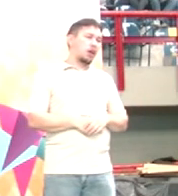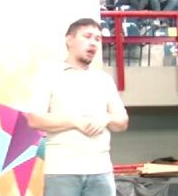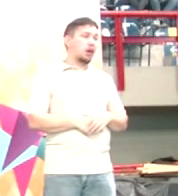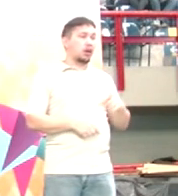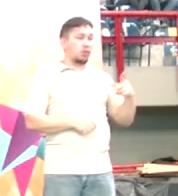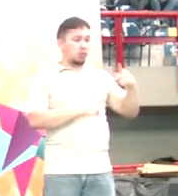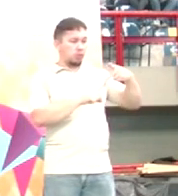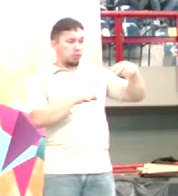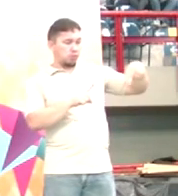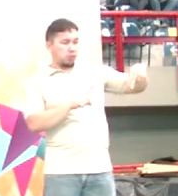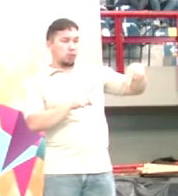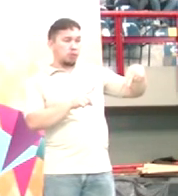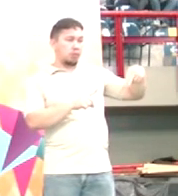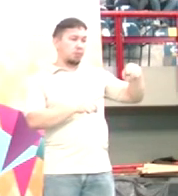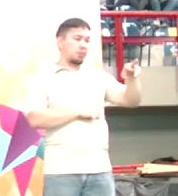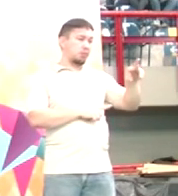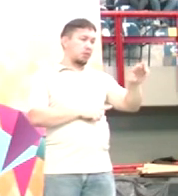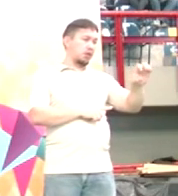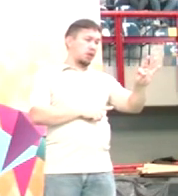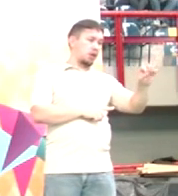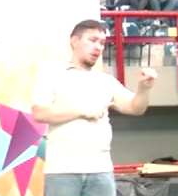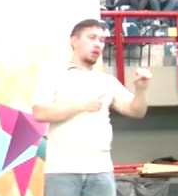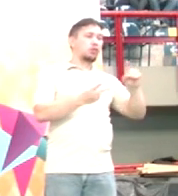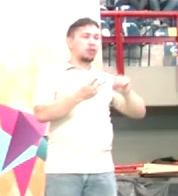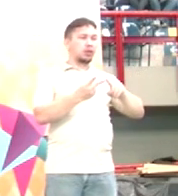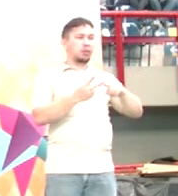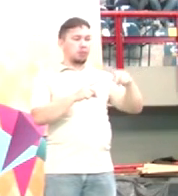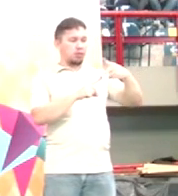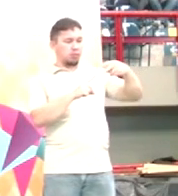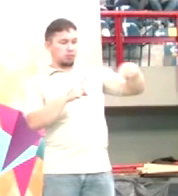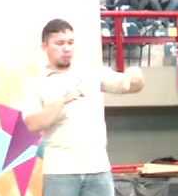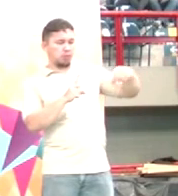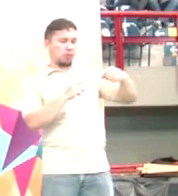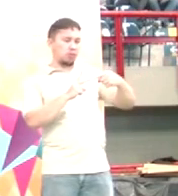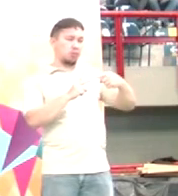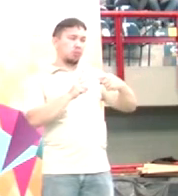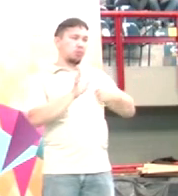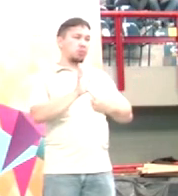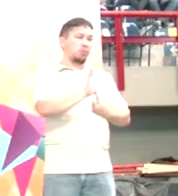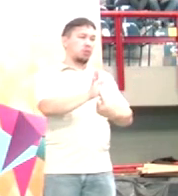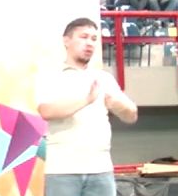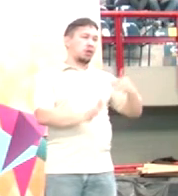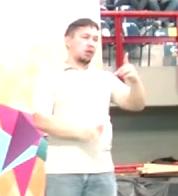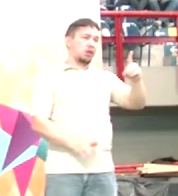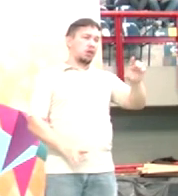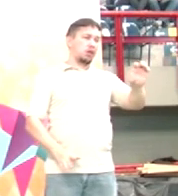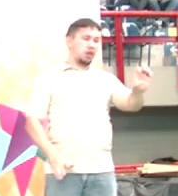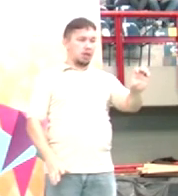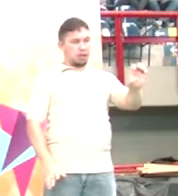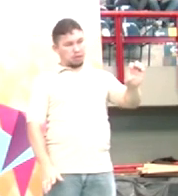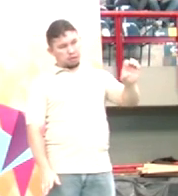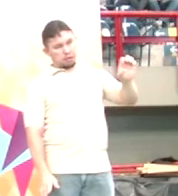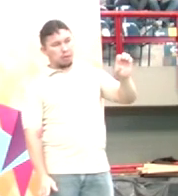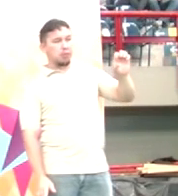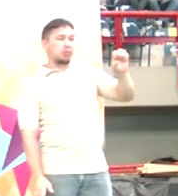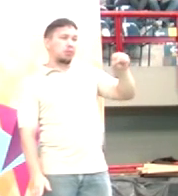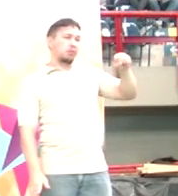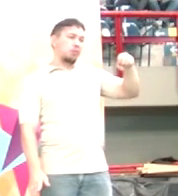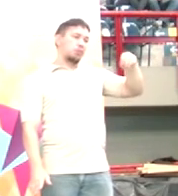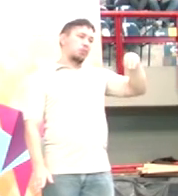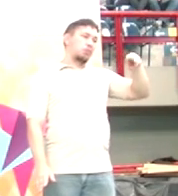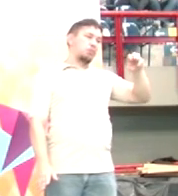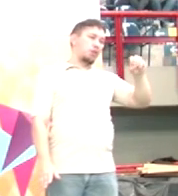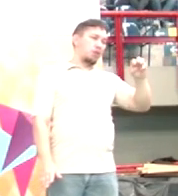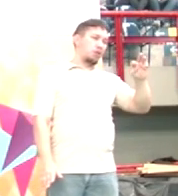retos e os pronomes demonstrativos. Quem usa o mesmo são os franceses, porque na língua dele não tem esse